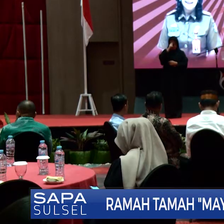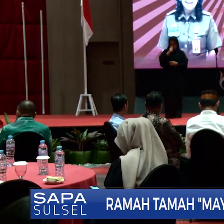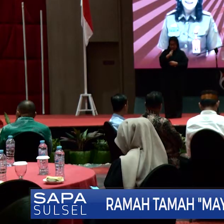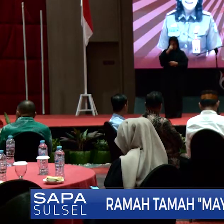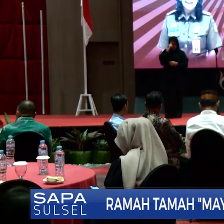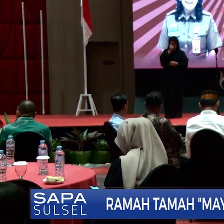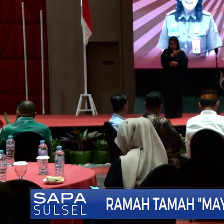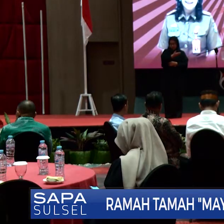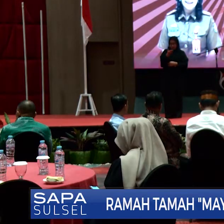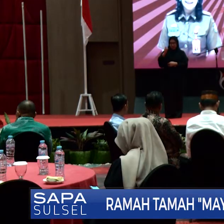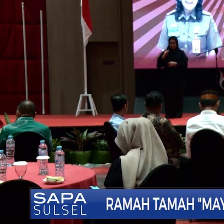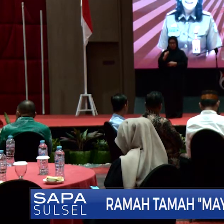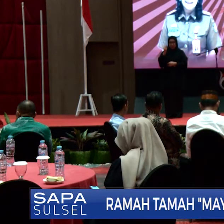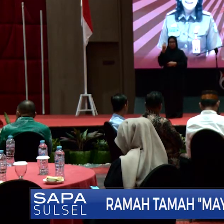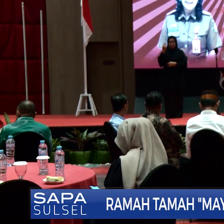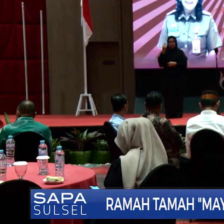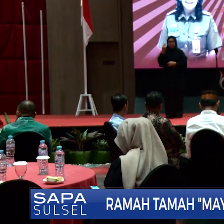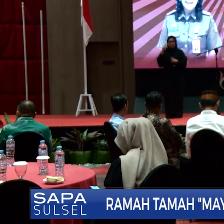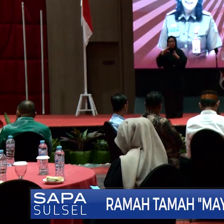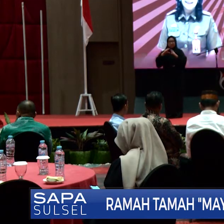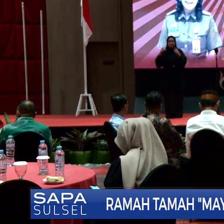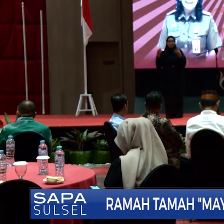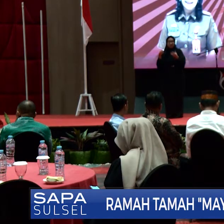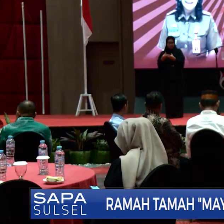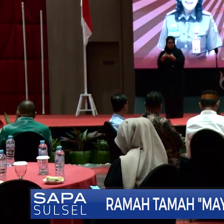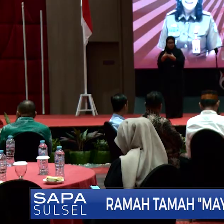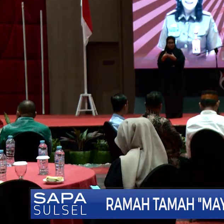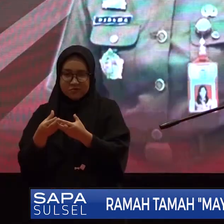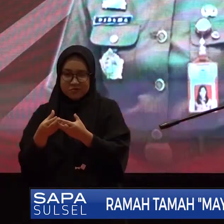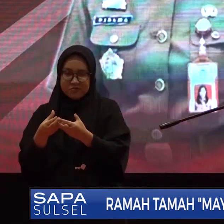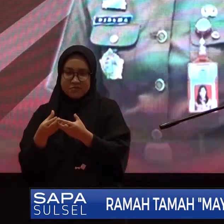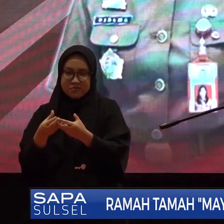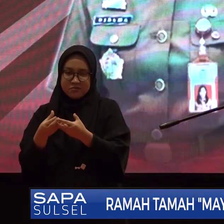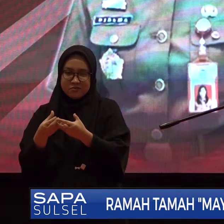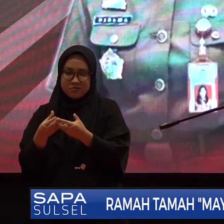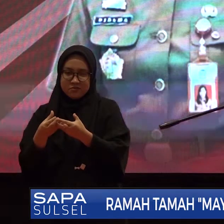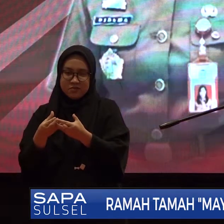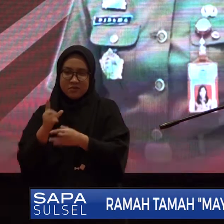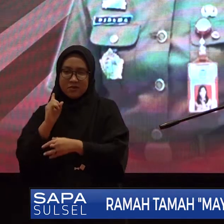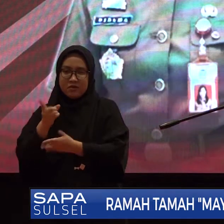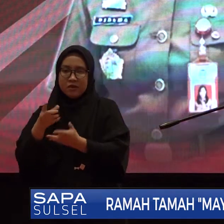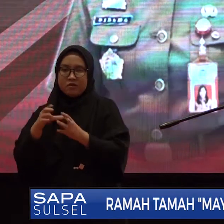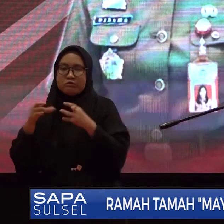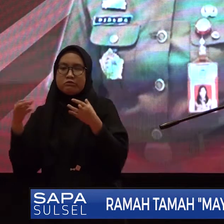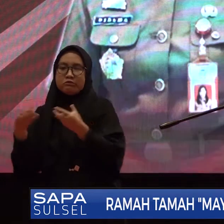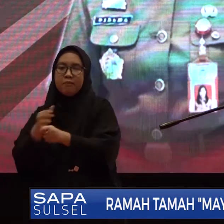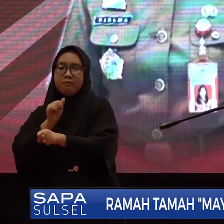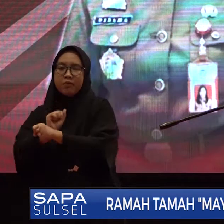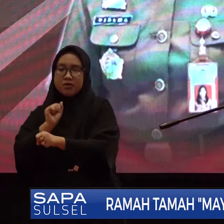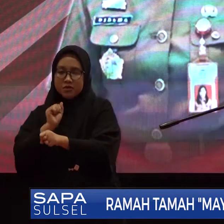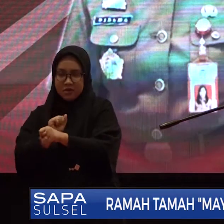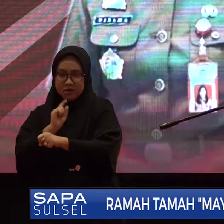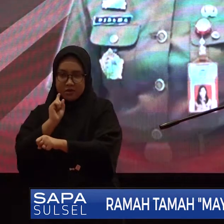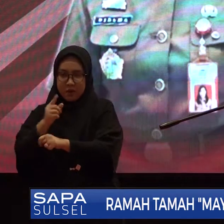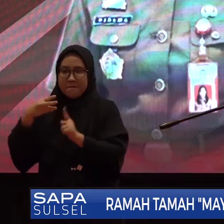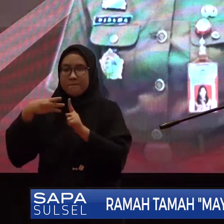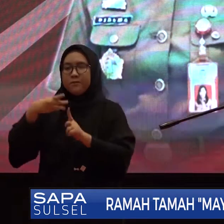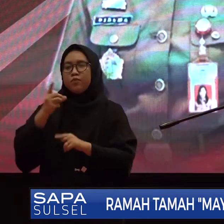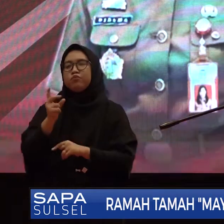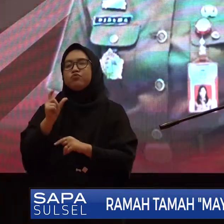hormatiet ka federasi dan konfederasi Serikat Pekerja Serikat